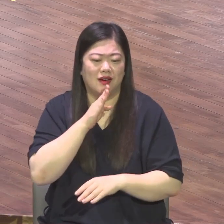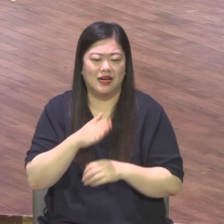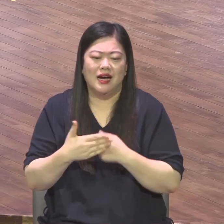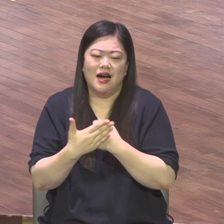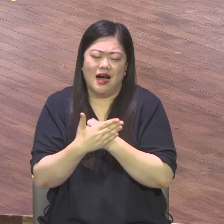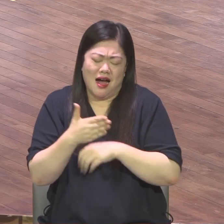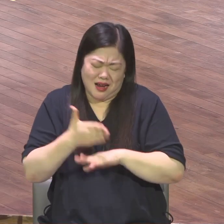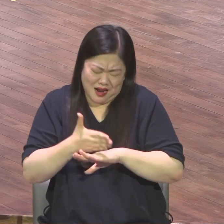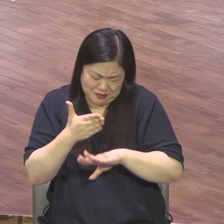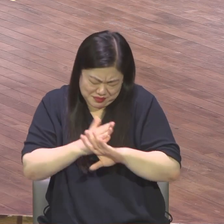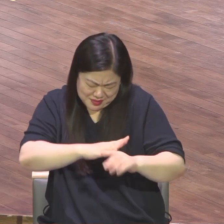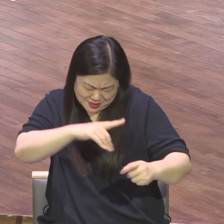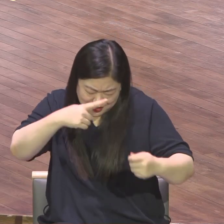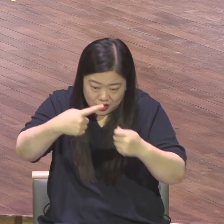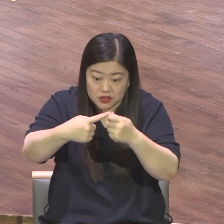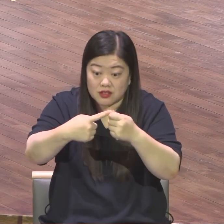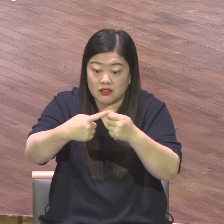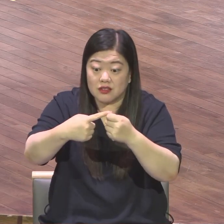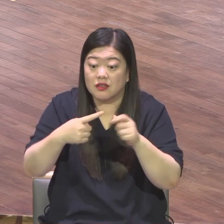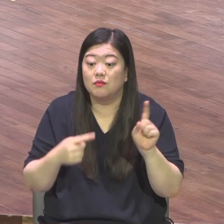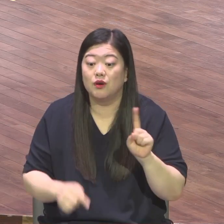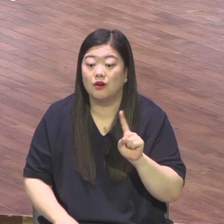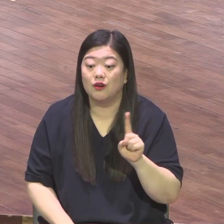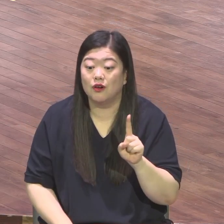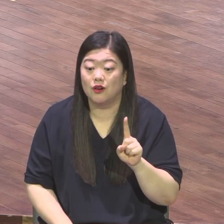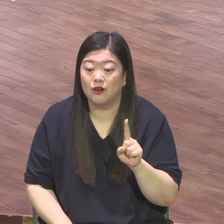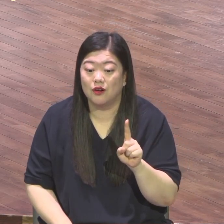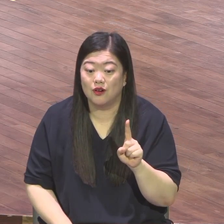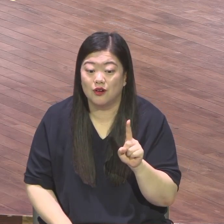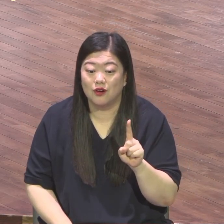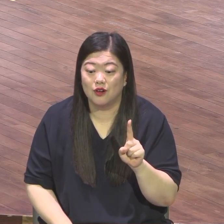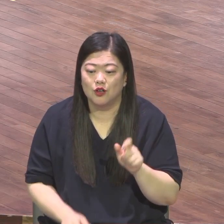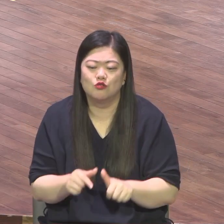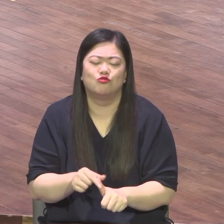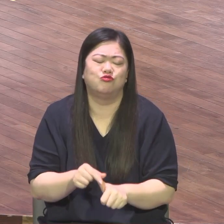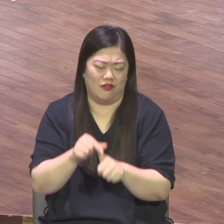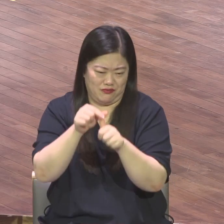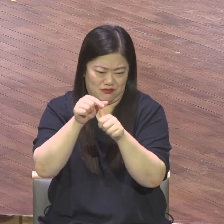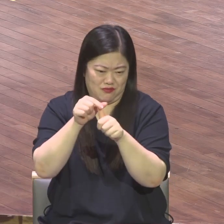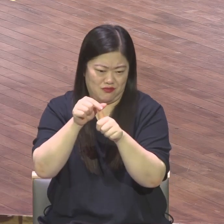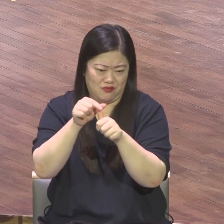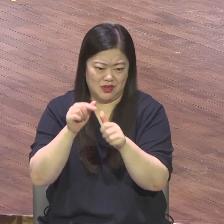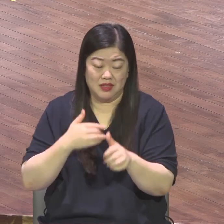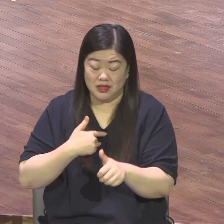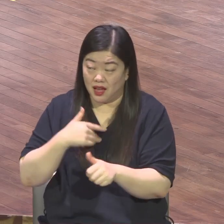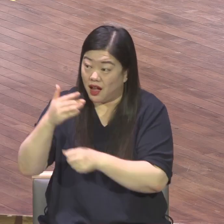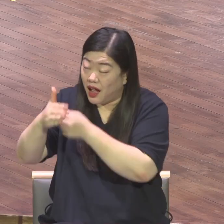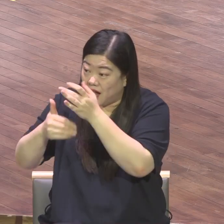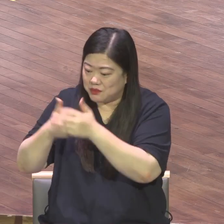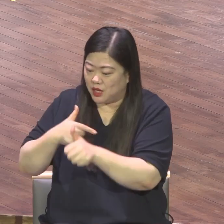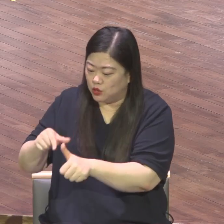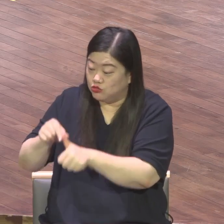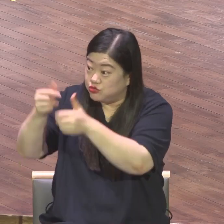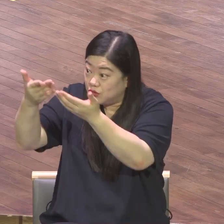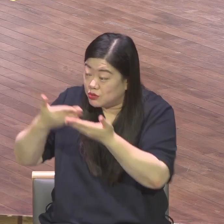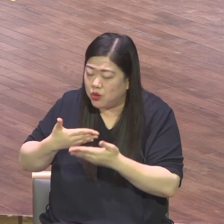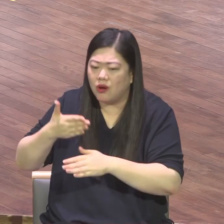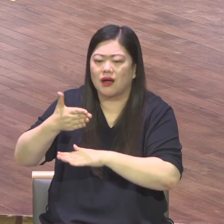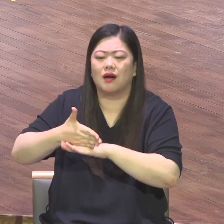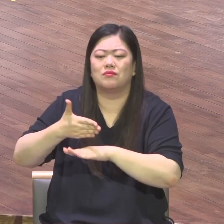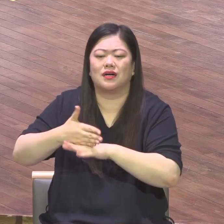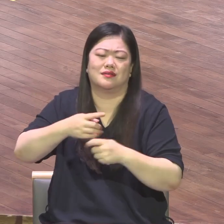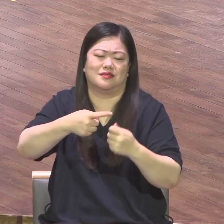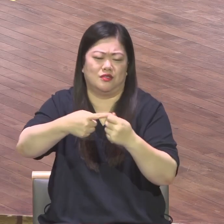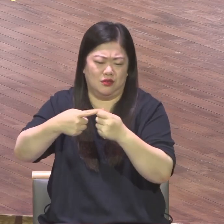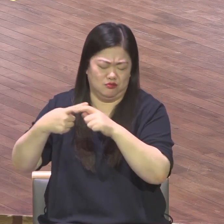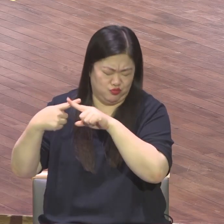중에 은혜가 바로 예수 그리스도를 통한 속량 곧 구원의 은혜예요. 구원받았다. 구원의 은혜. 사실